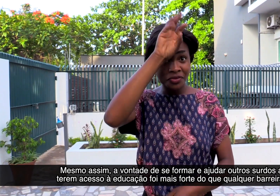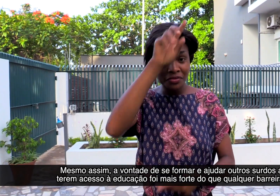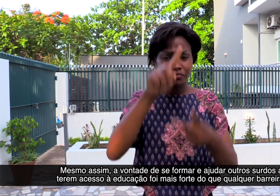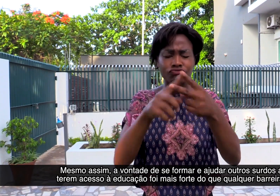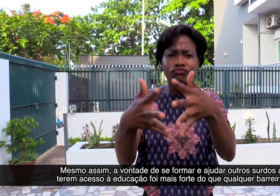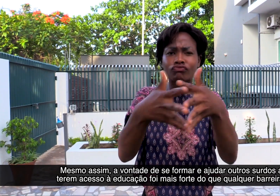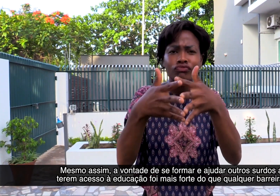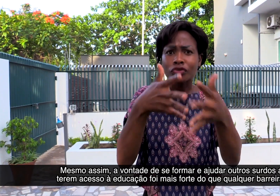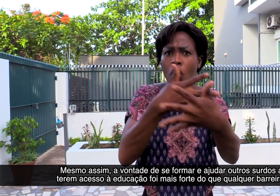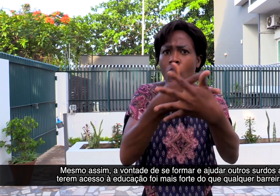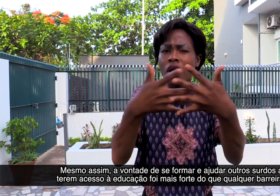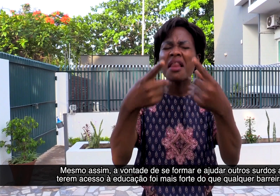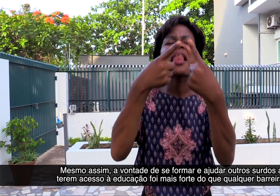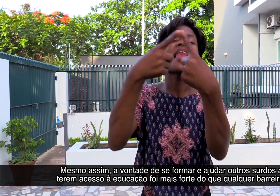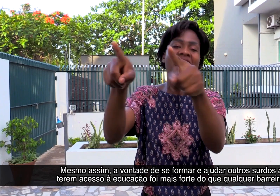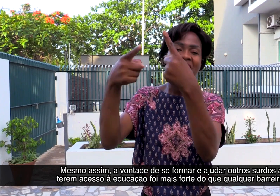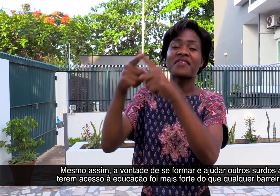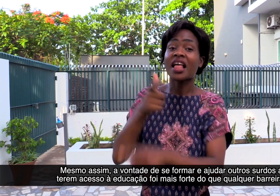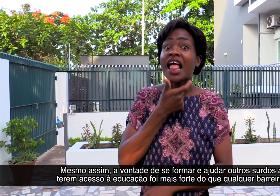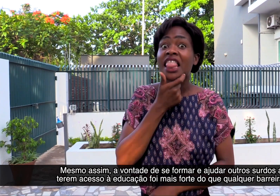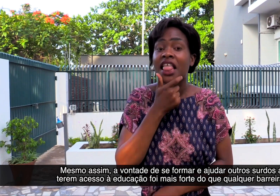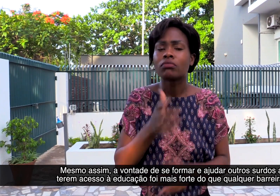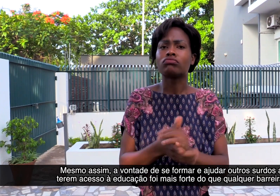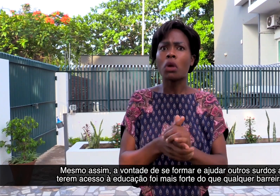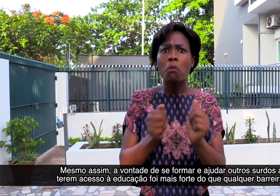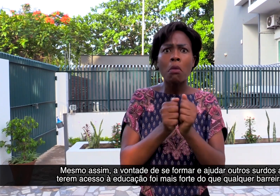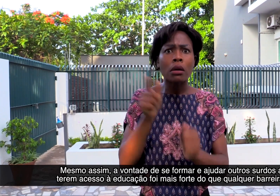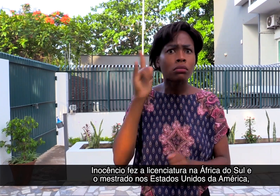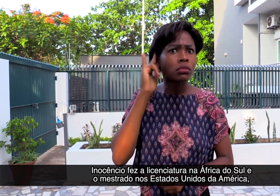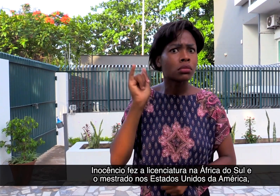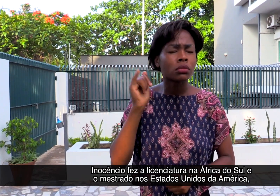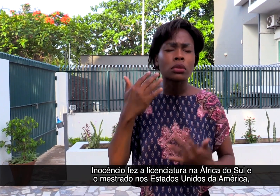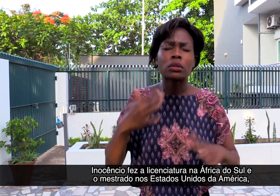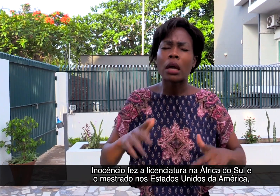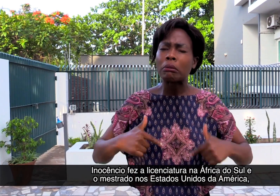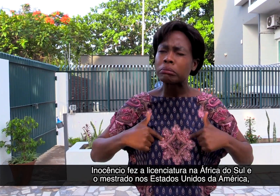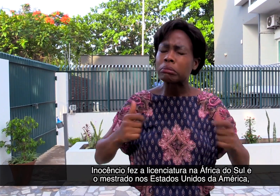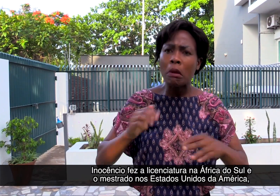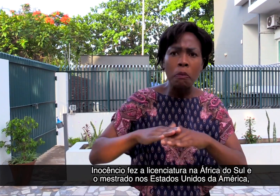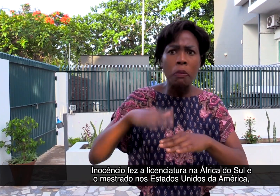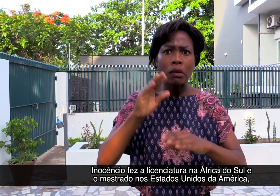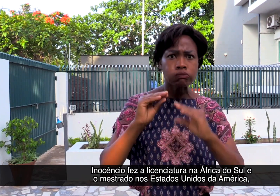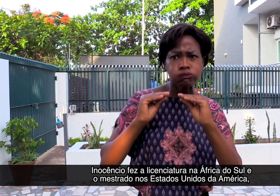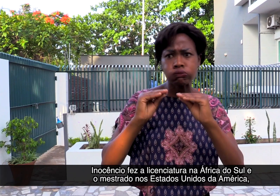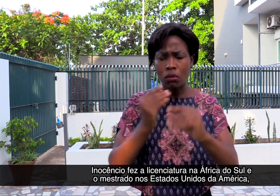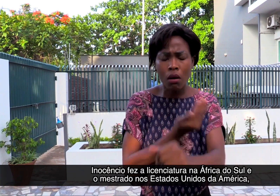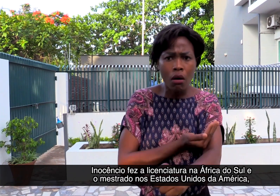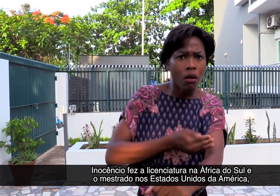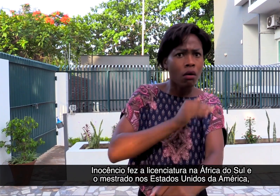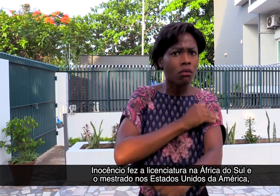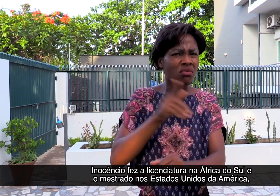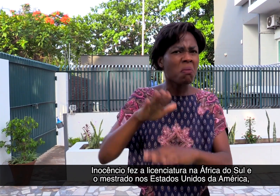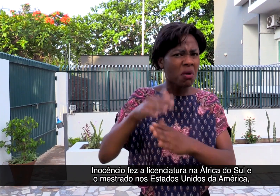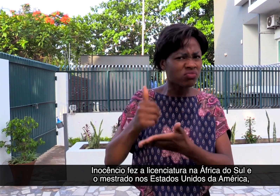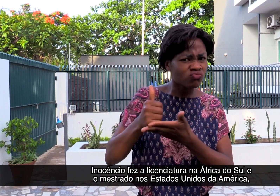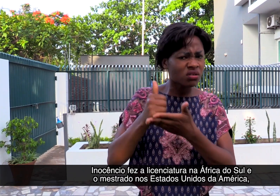surdos a terem acesso à educação foi mais forte do que qualquer barreira. Inocêncio fez a licenciatura na África do Sul